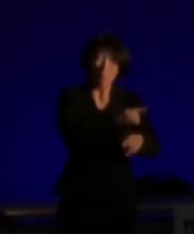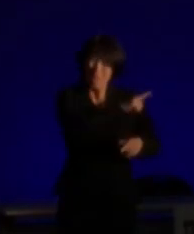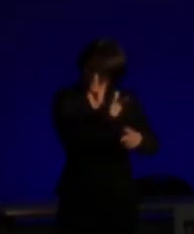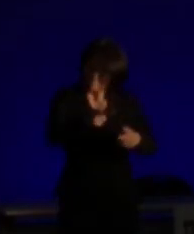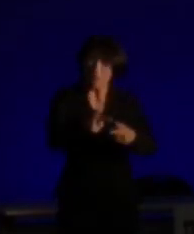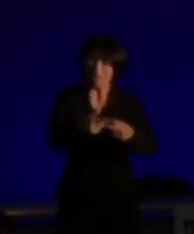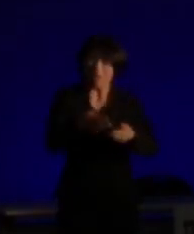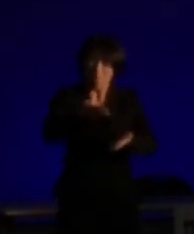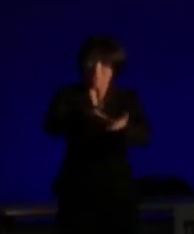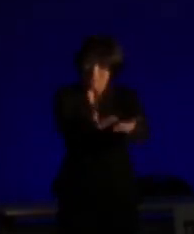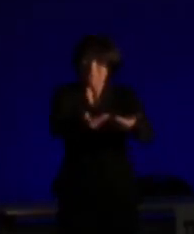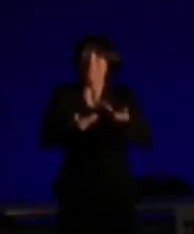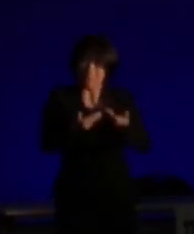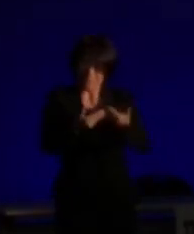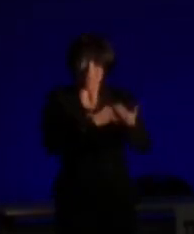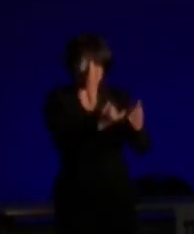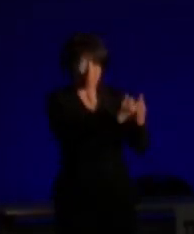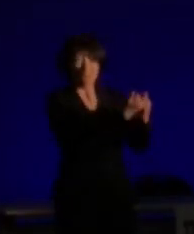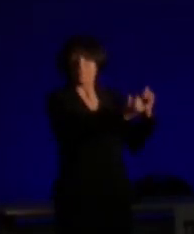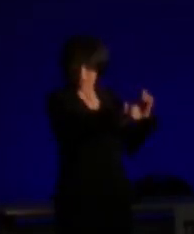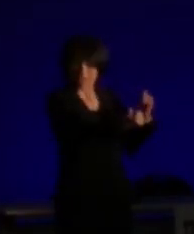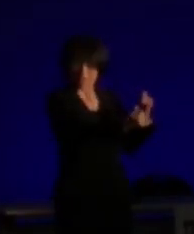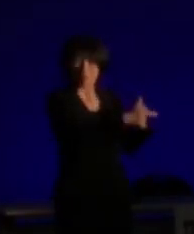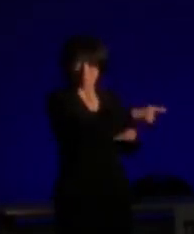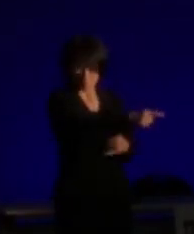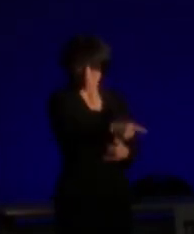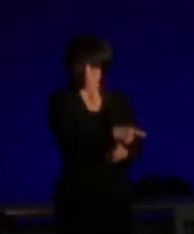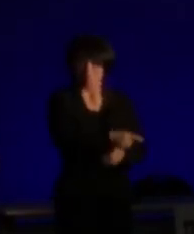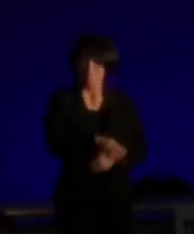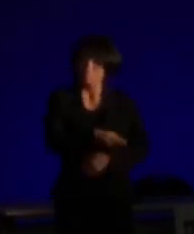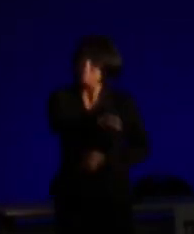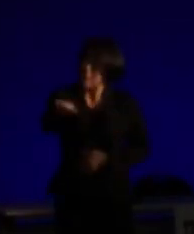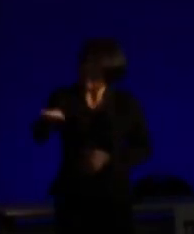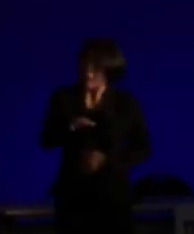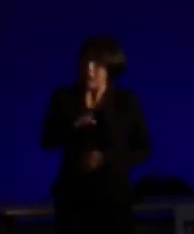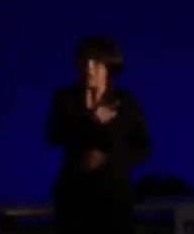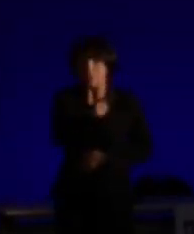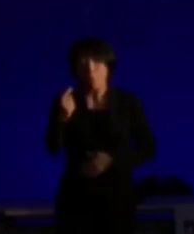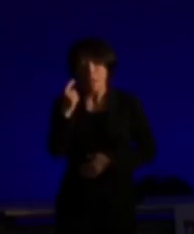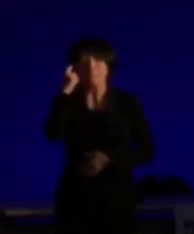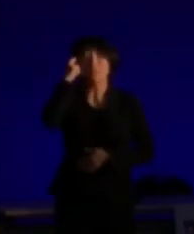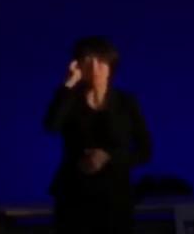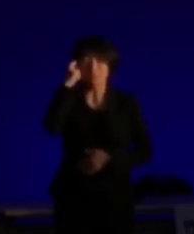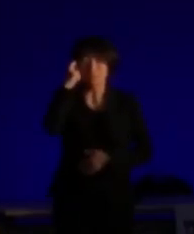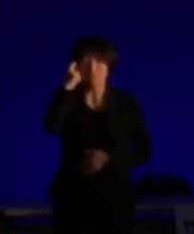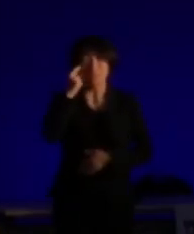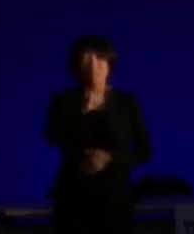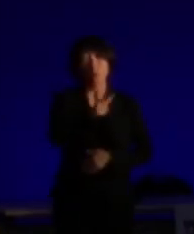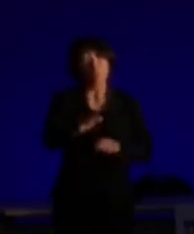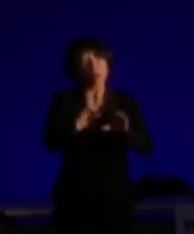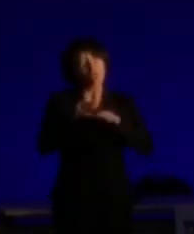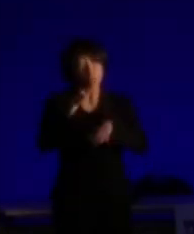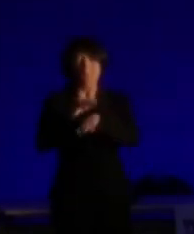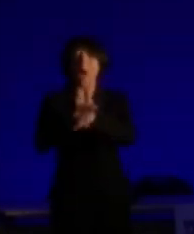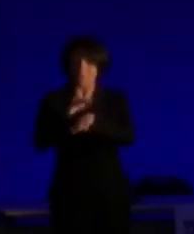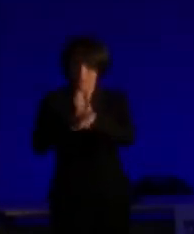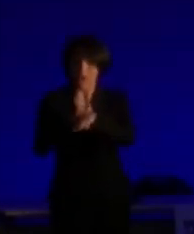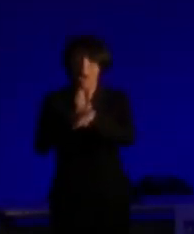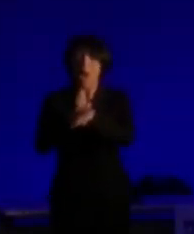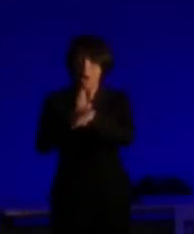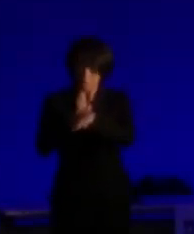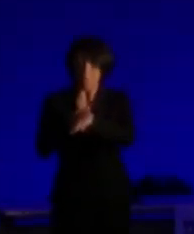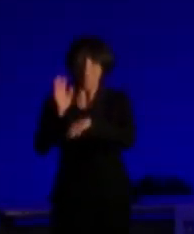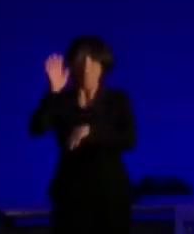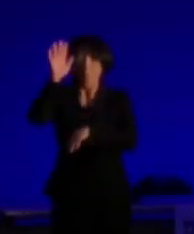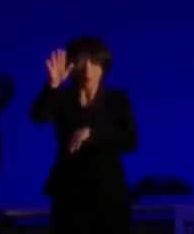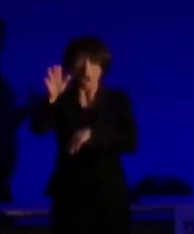くださった、方々のお話っていうのは、やっぱり皆さんにいろんな気づきや、いろんな受け止め方を今後していただ